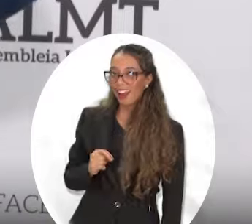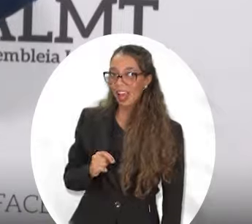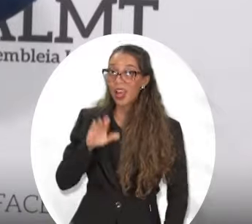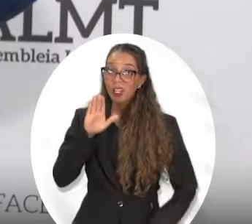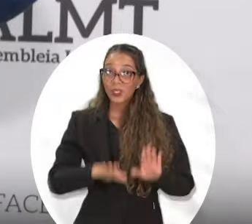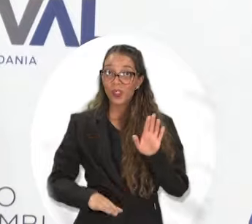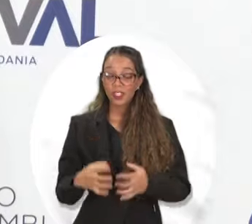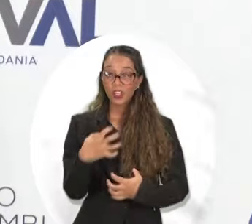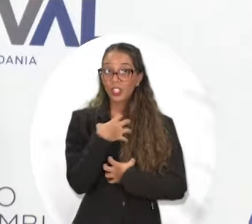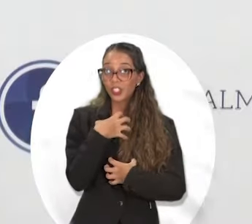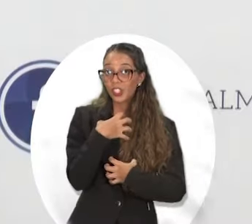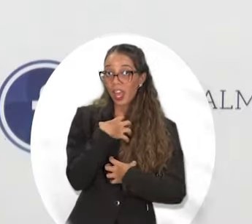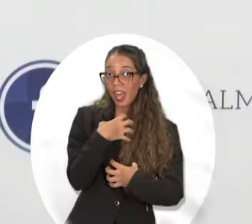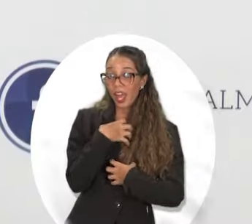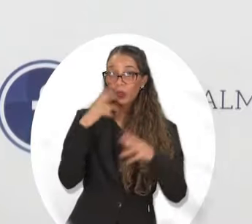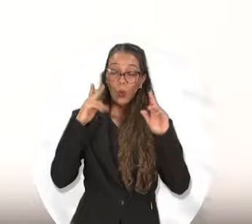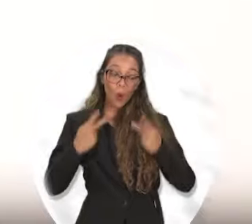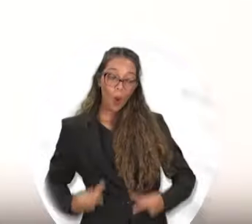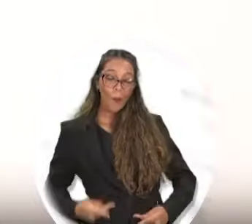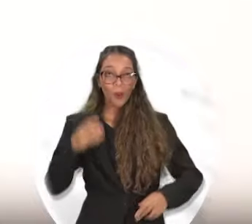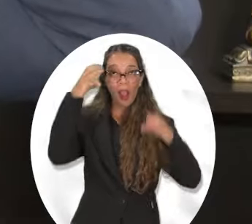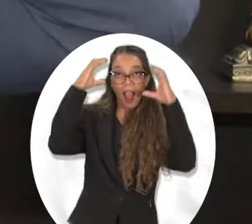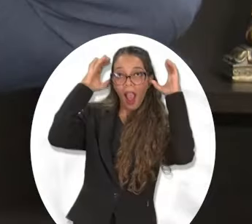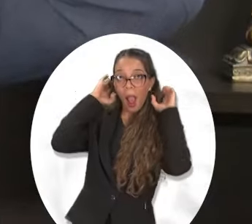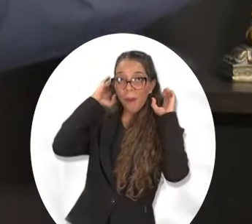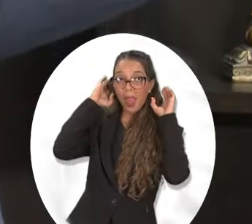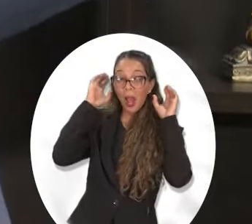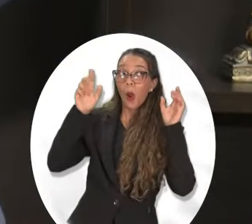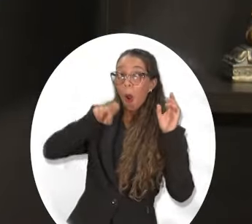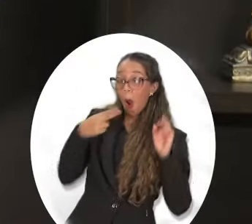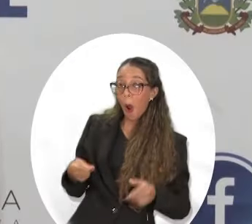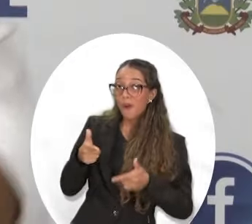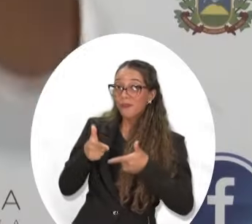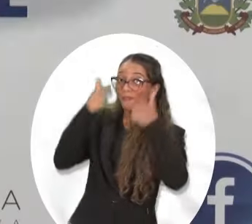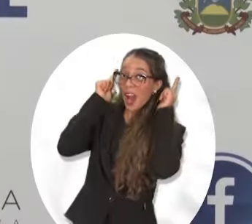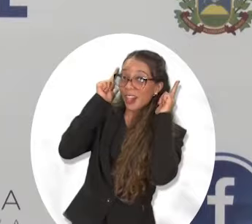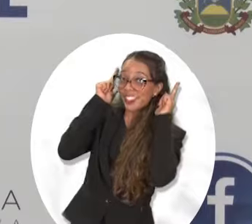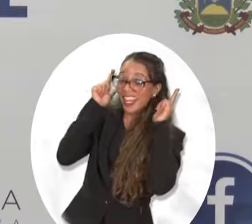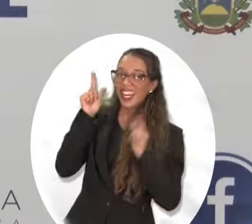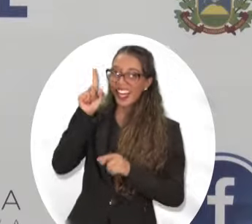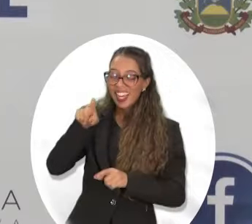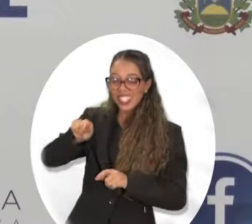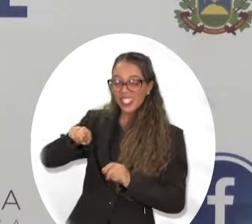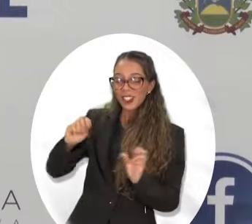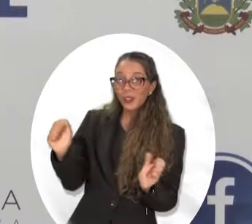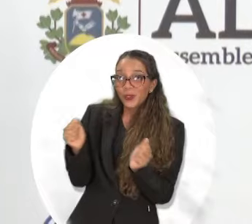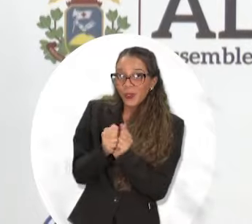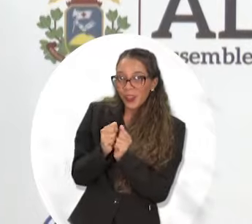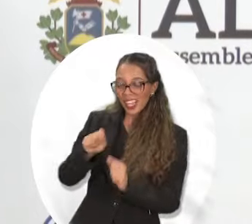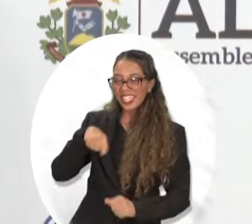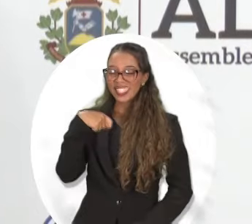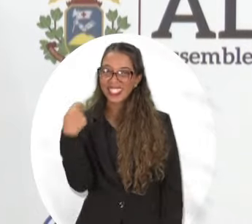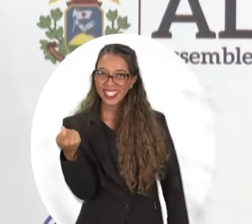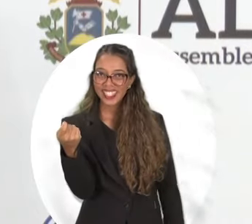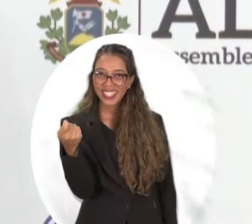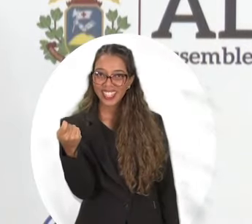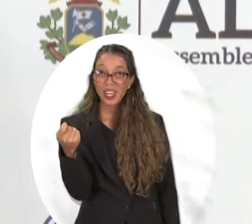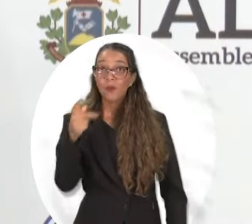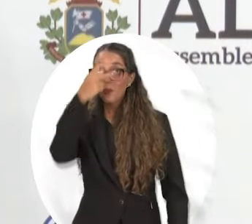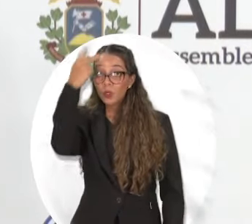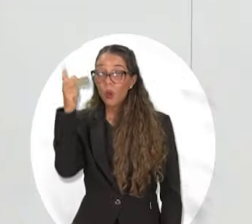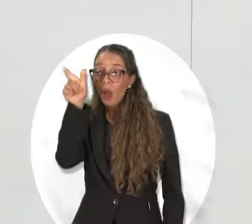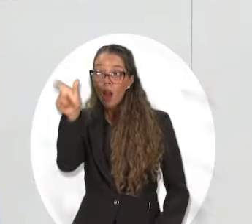Características físicas, apelido, uma mania, o cabelo, a falta dele. Esses são elementos que podem fazer parte da composição do